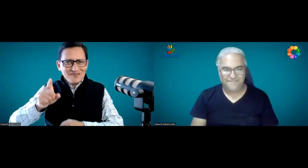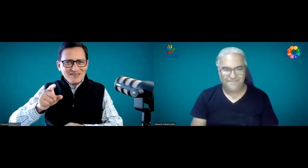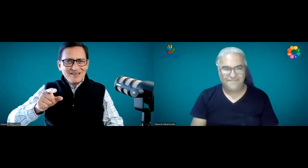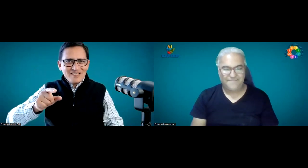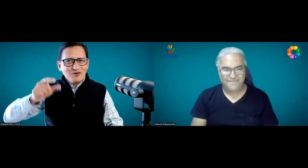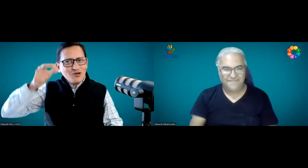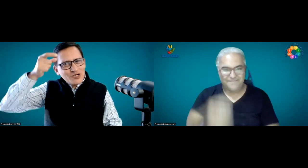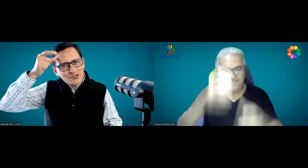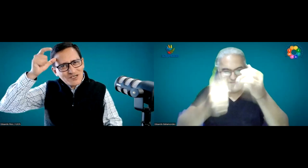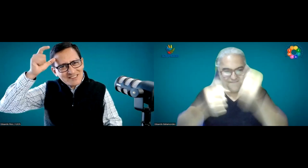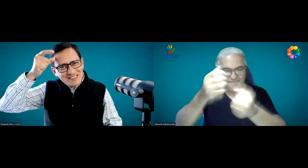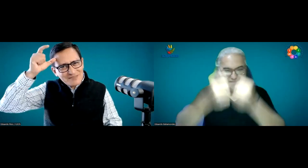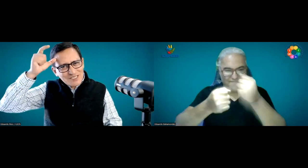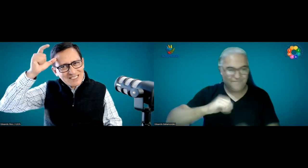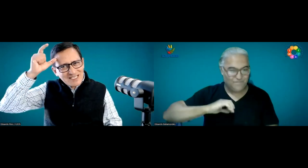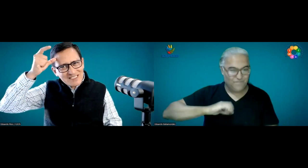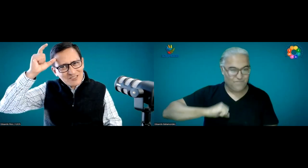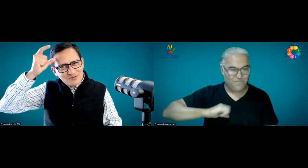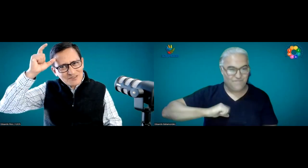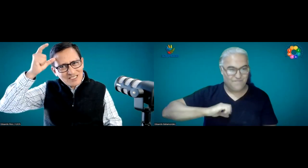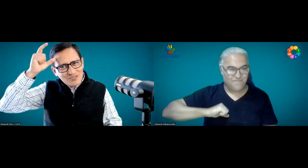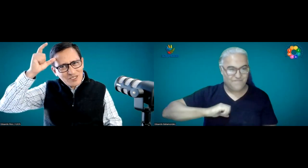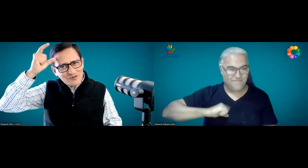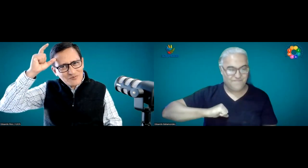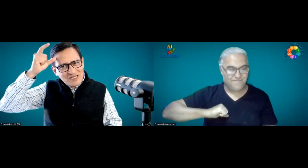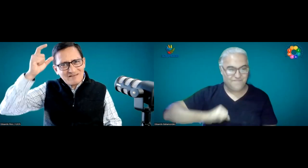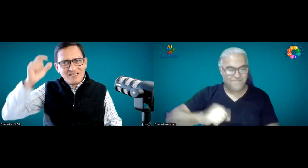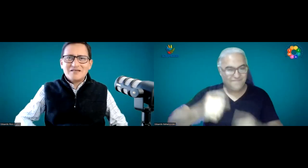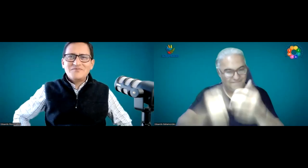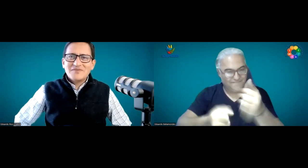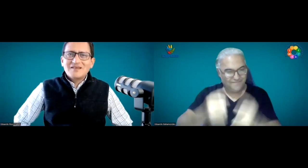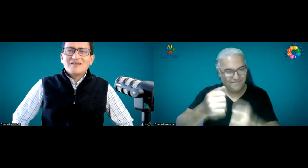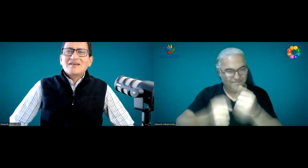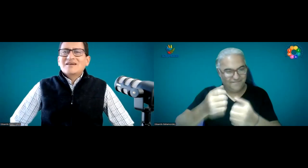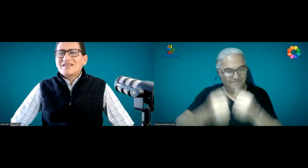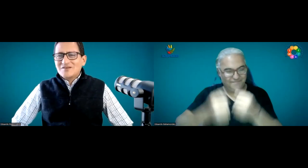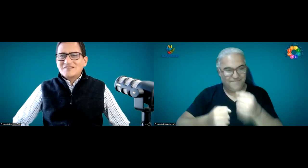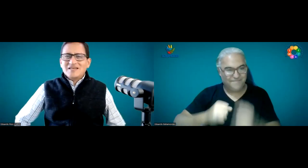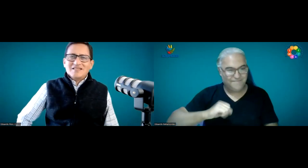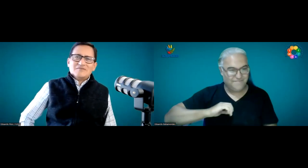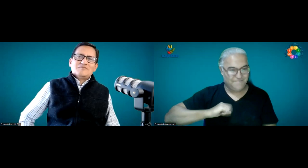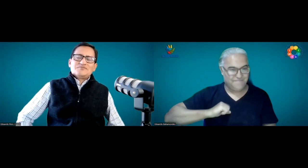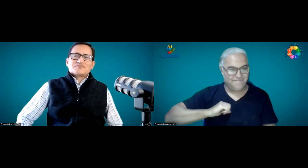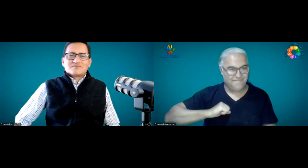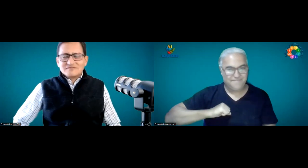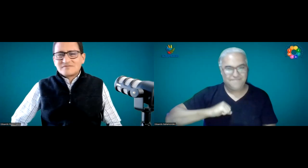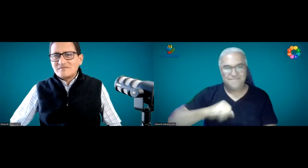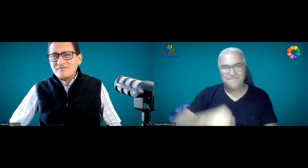Correcto. Y luego hizo así, porque tiene cachito, tiene cuerno, la vaquita. Entonces, ahí está.